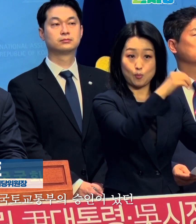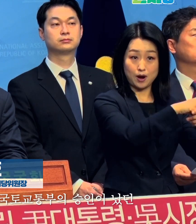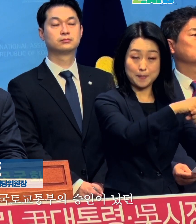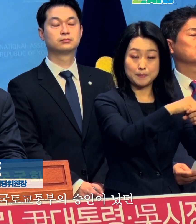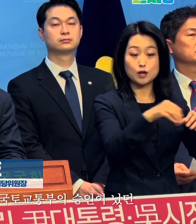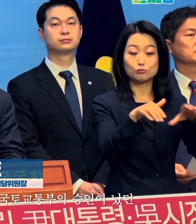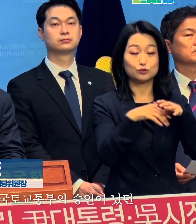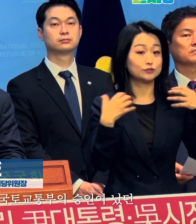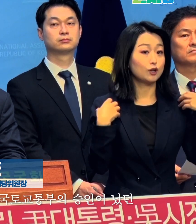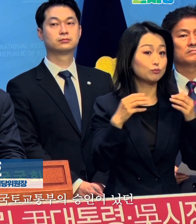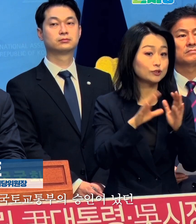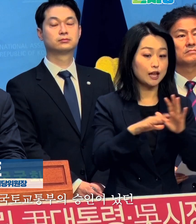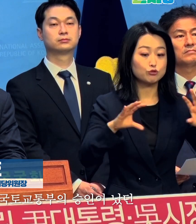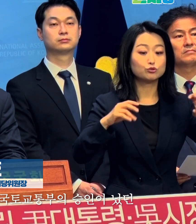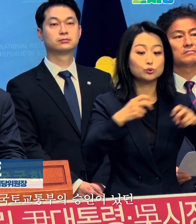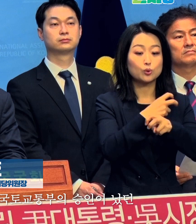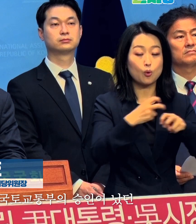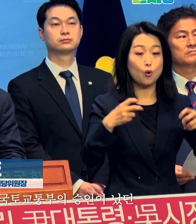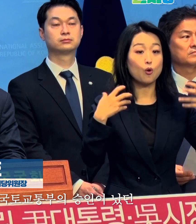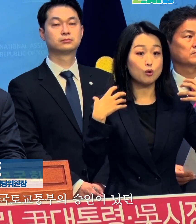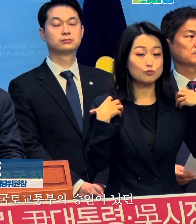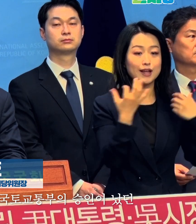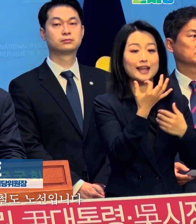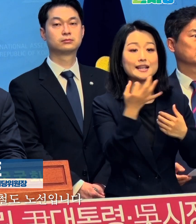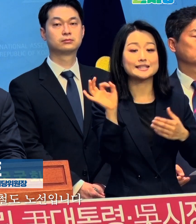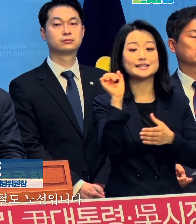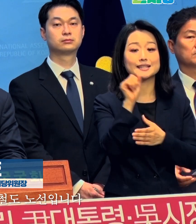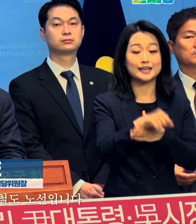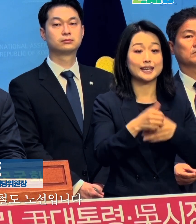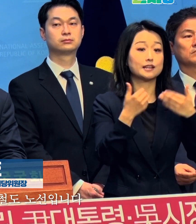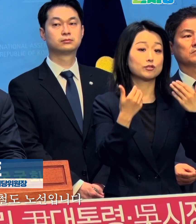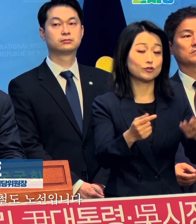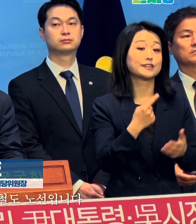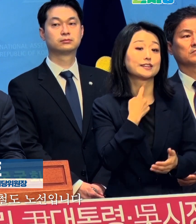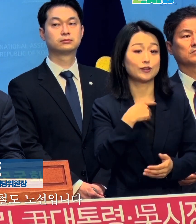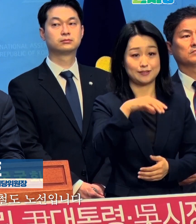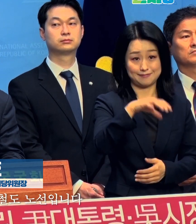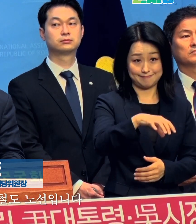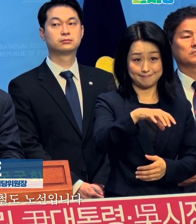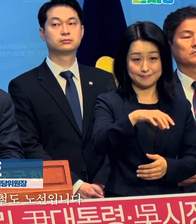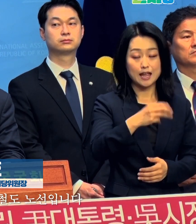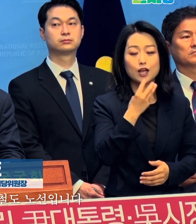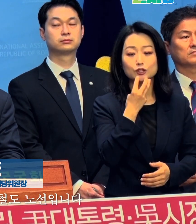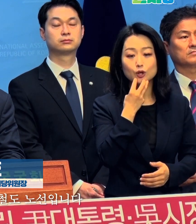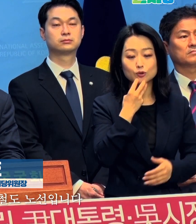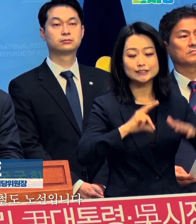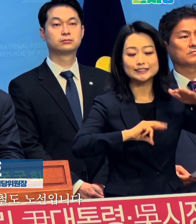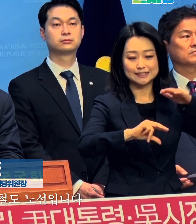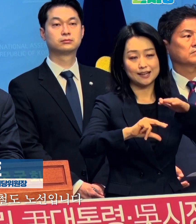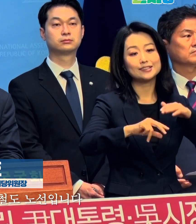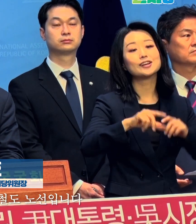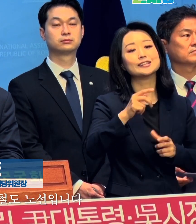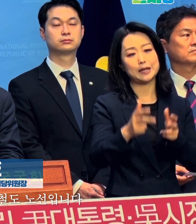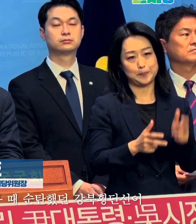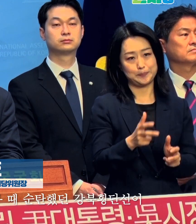2020년도 국토교통부의 승인이 났던 대표적인 서울시 도시철도